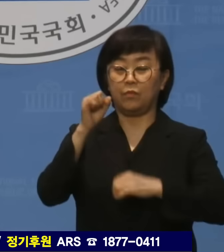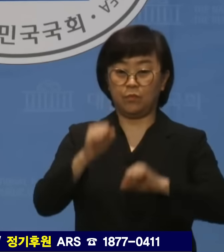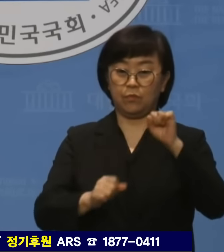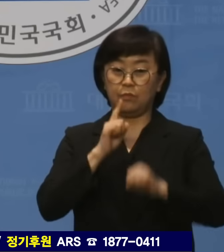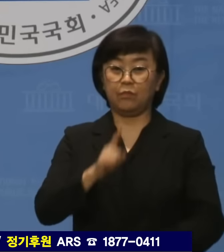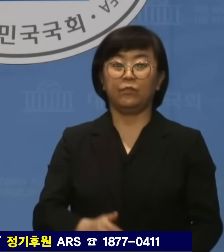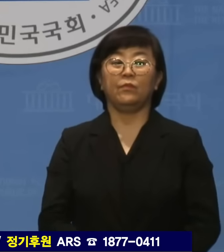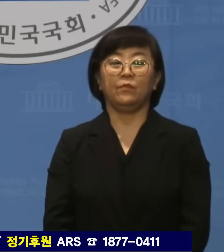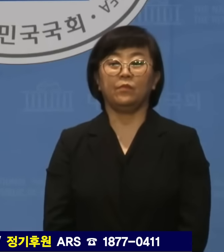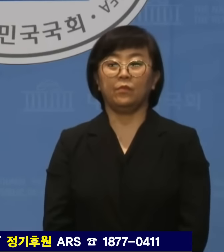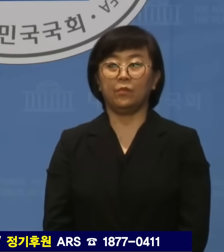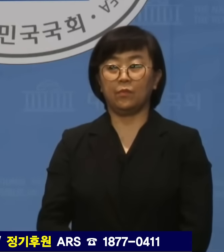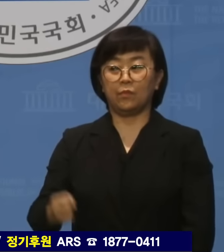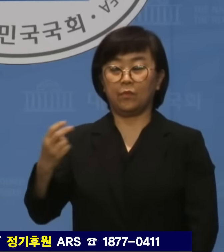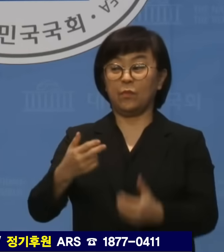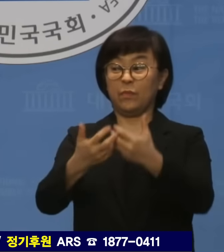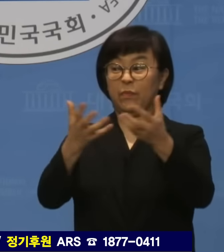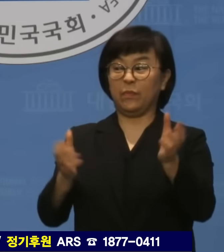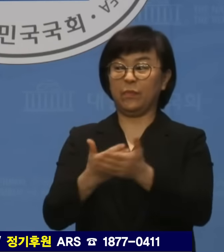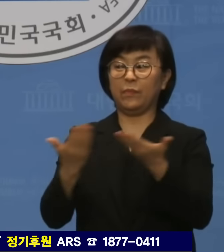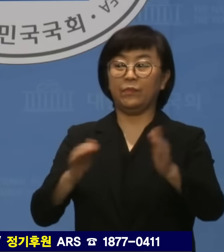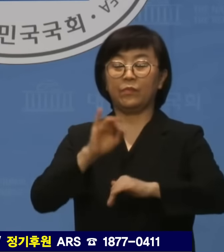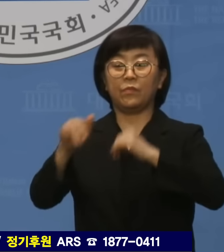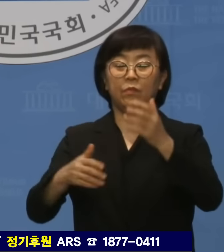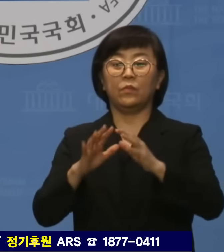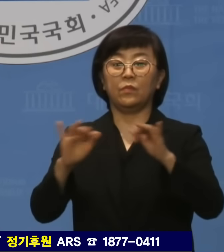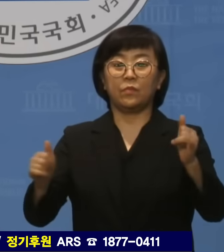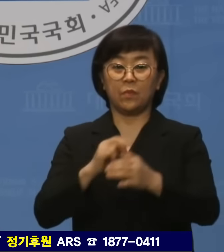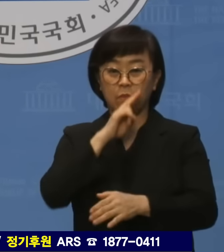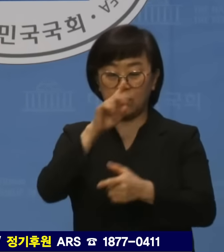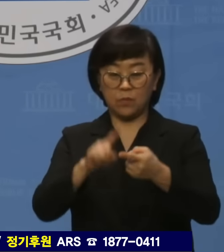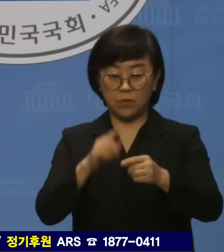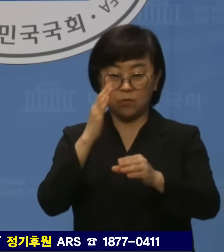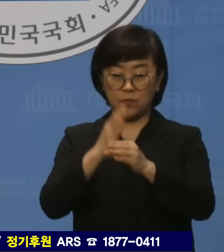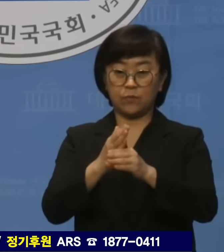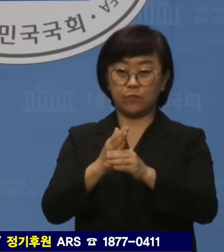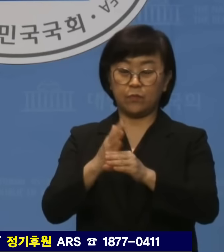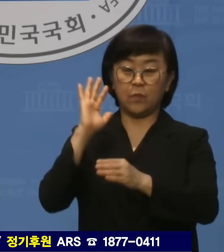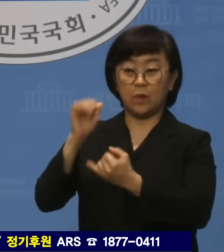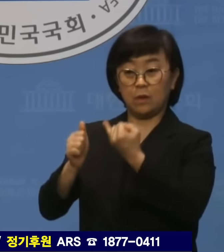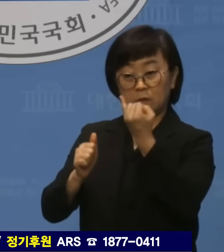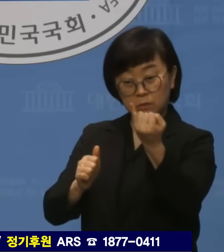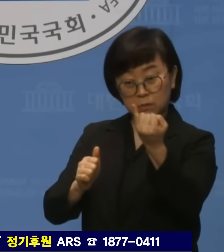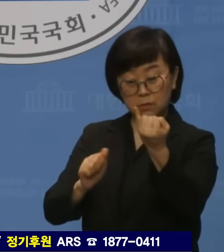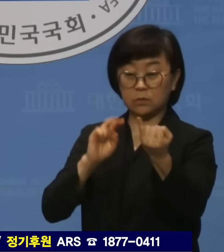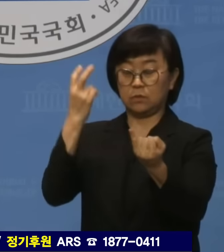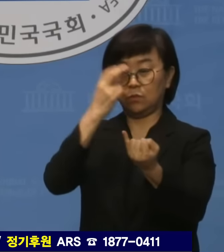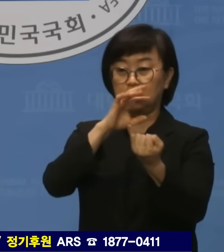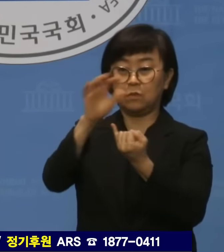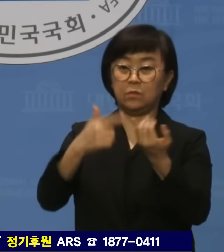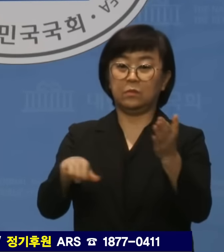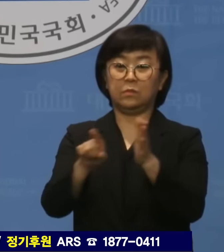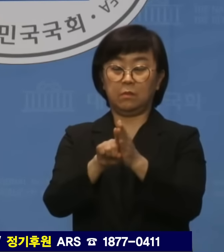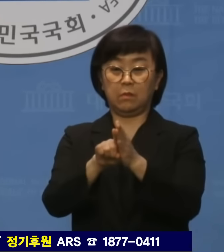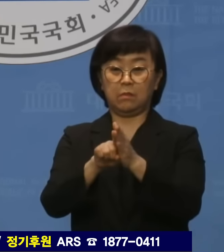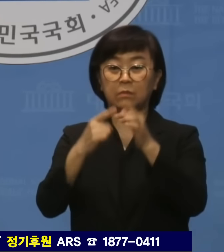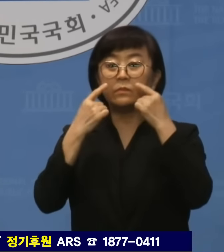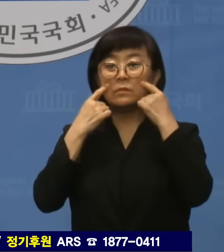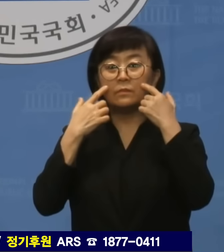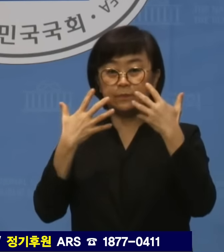행위입니다 더욱이 당무 개입의 이유가 국민적 의혹의 중심에선 김건희 여사를 보호하기 위한 것이라는 점에서